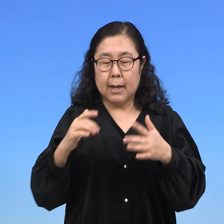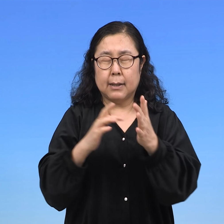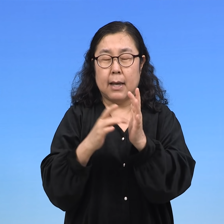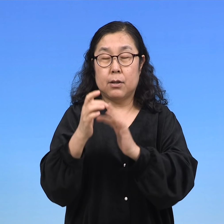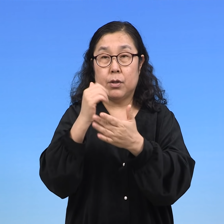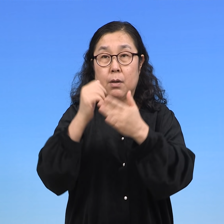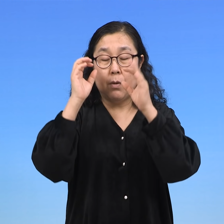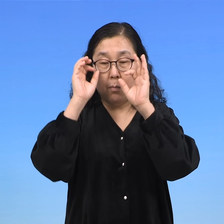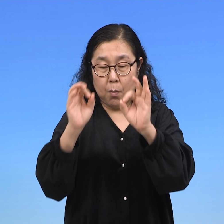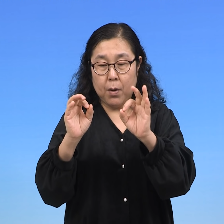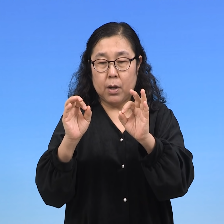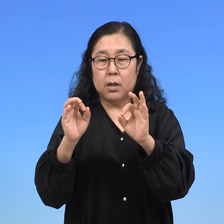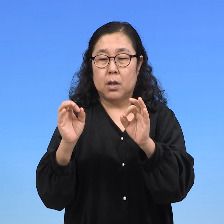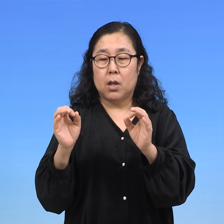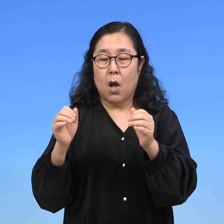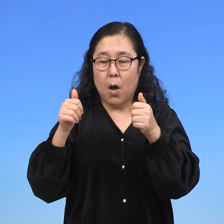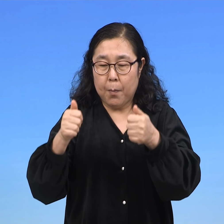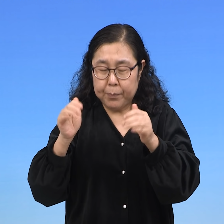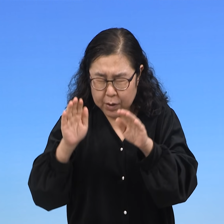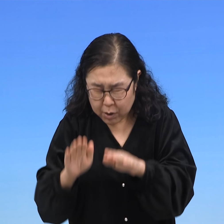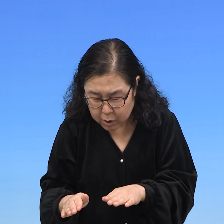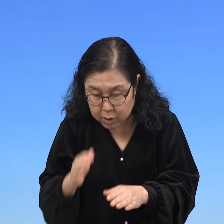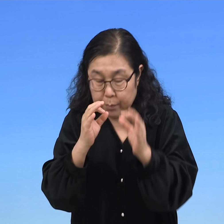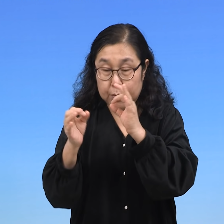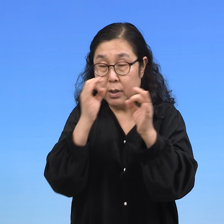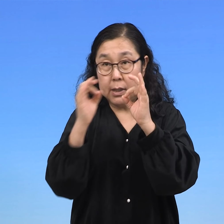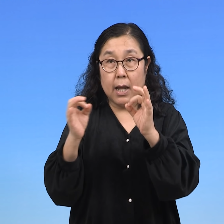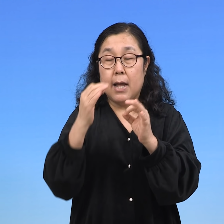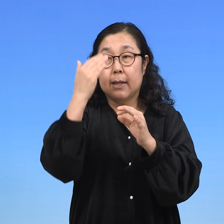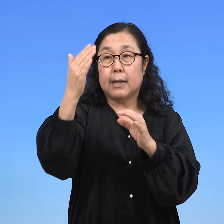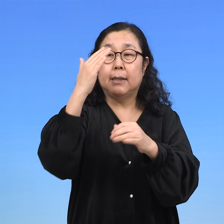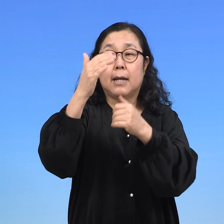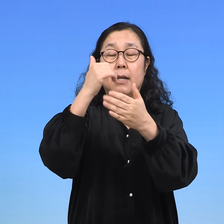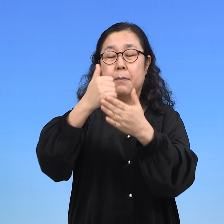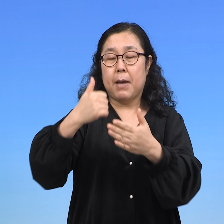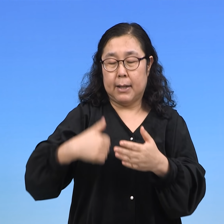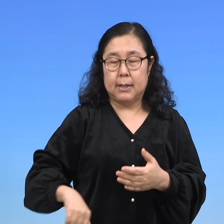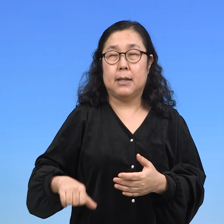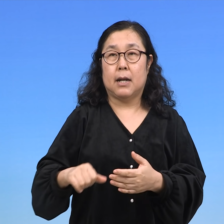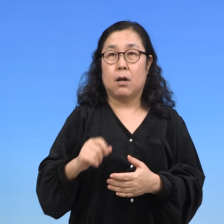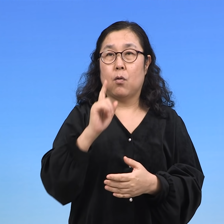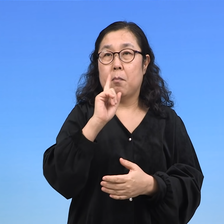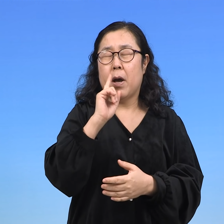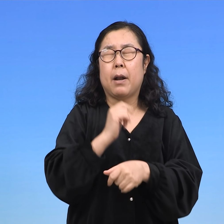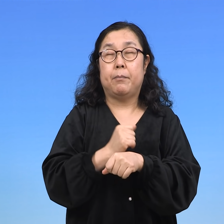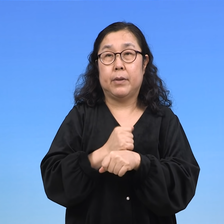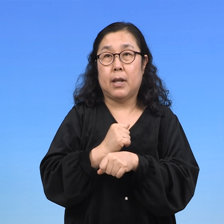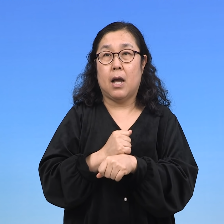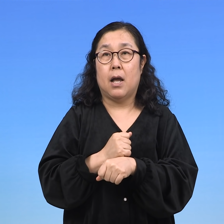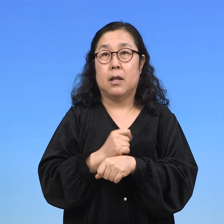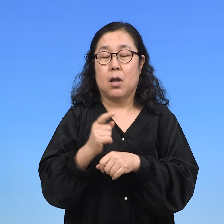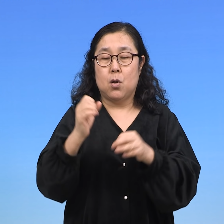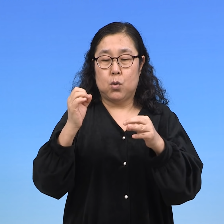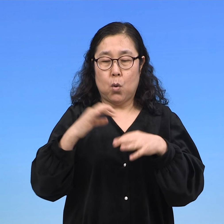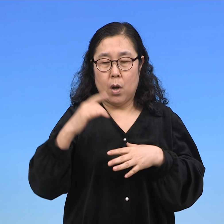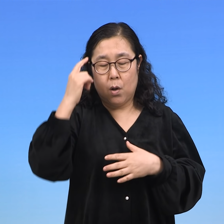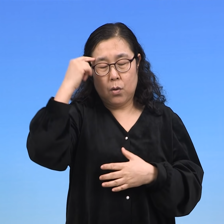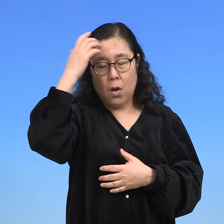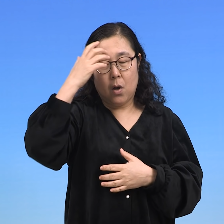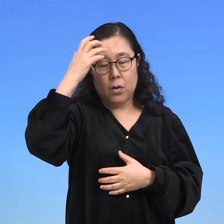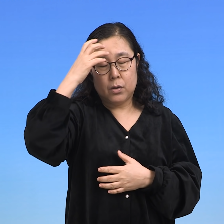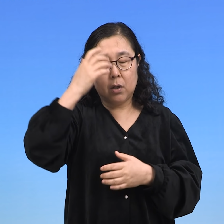예수를 보면 그 앞에 엎드려 부르짖어 이르되 당신은 하나님의 아들이니이다. 아니, 이렇게